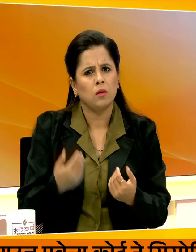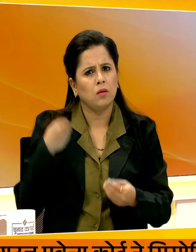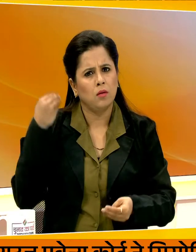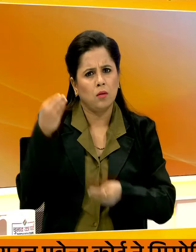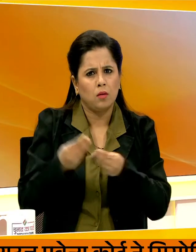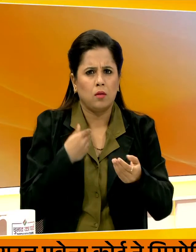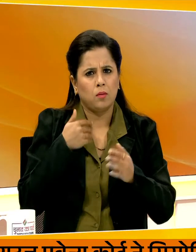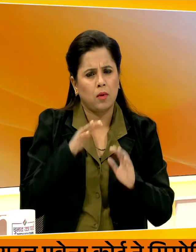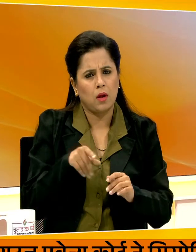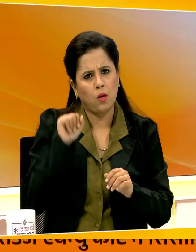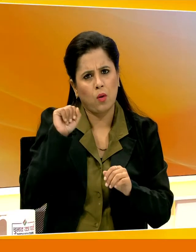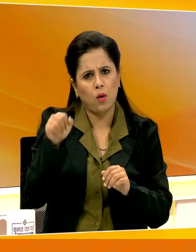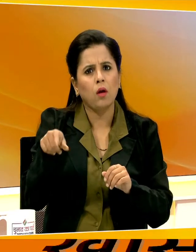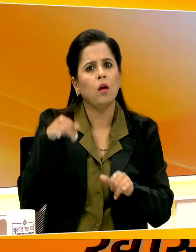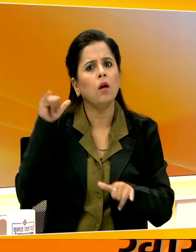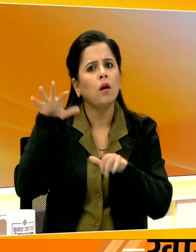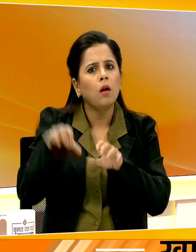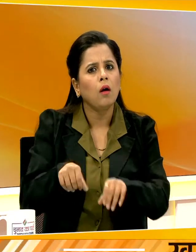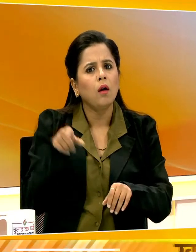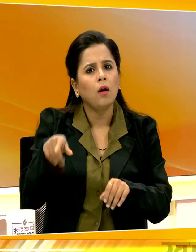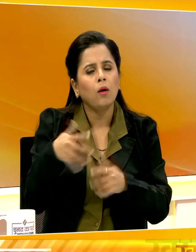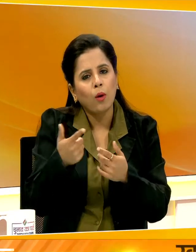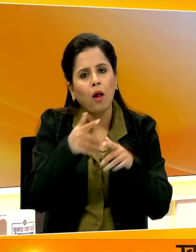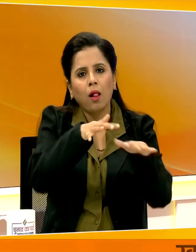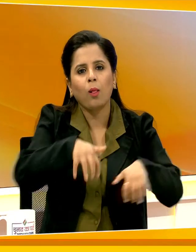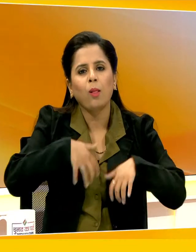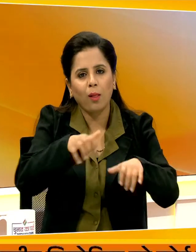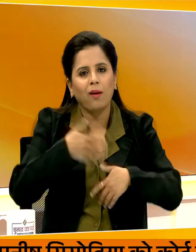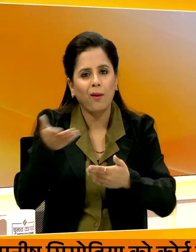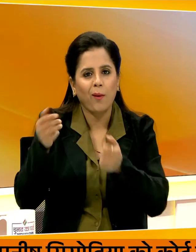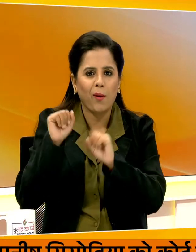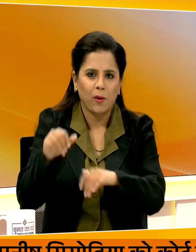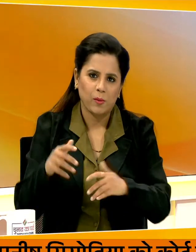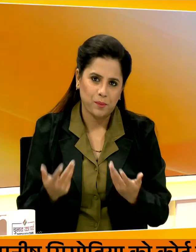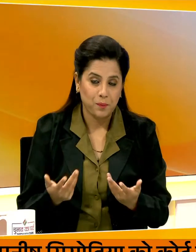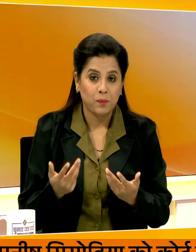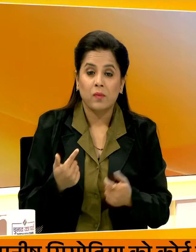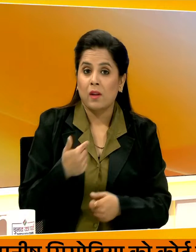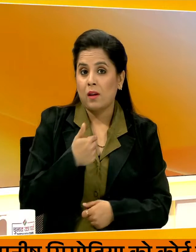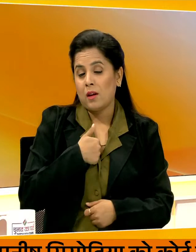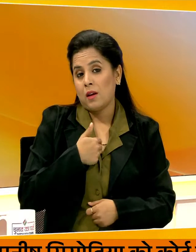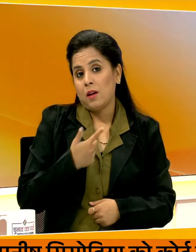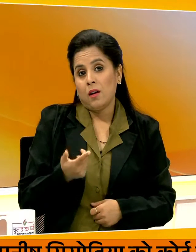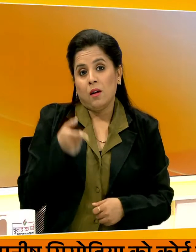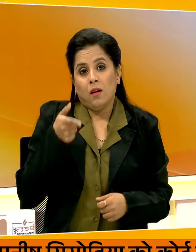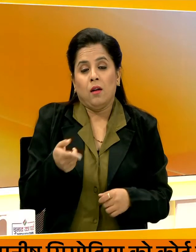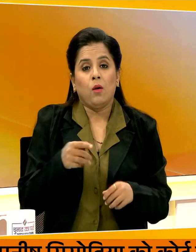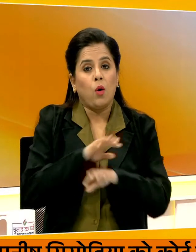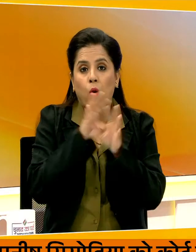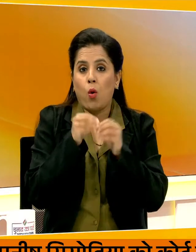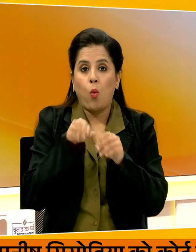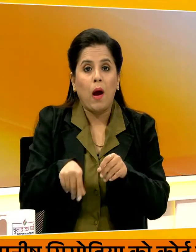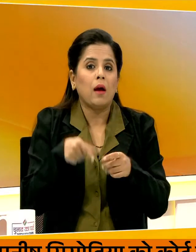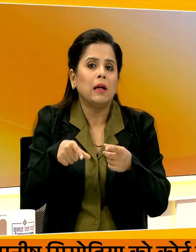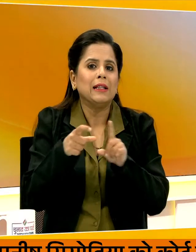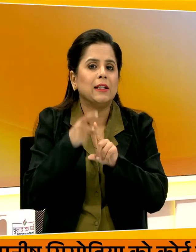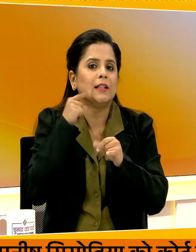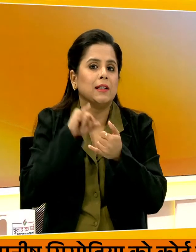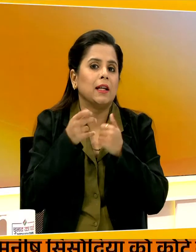बात कर रहा हूँ, ये विरासत को लूटने की बात करते हैं। तो मैं और वेल्थ रिडिस्ट्रीब्यूशन की बात करते